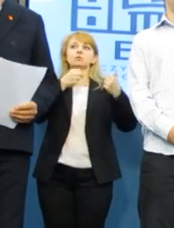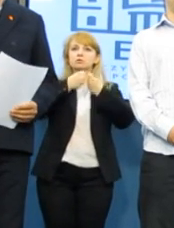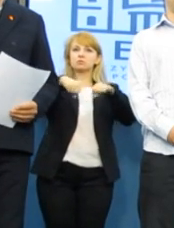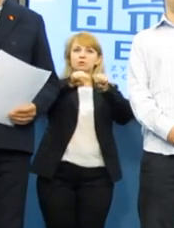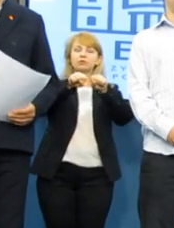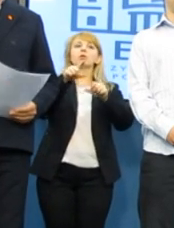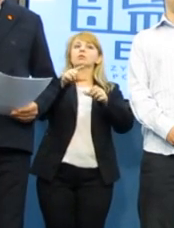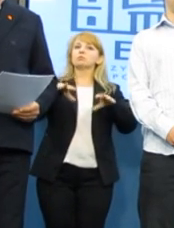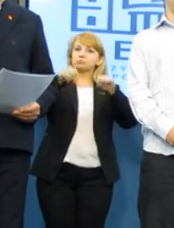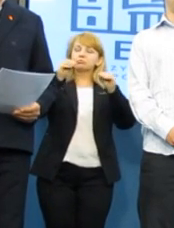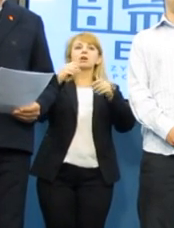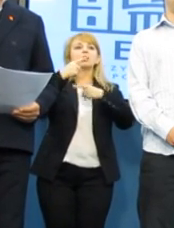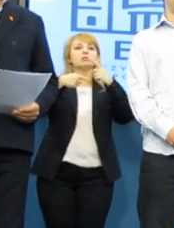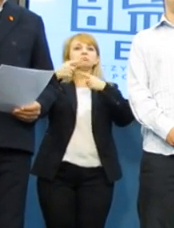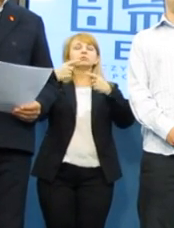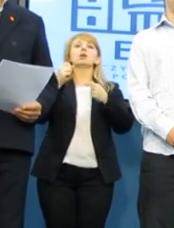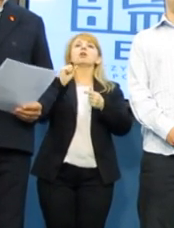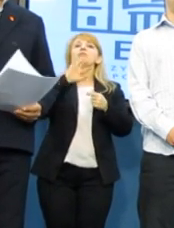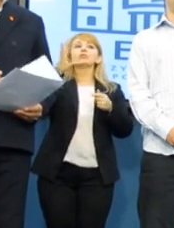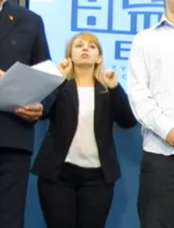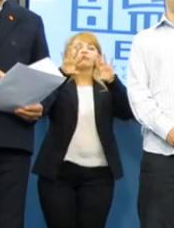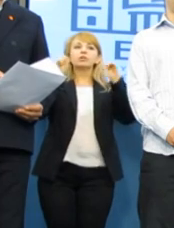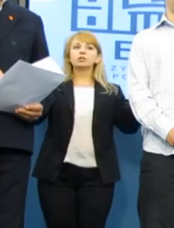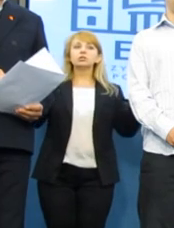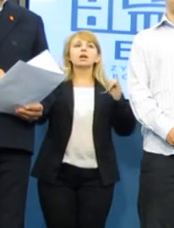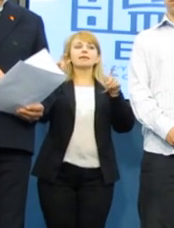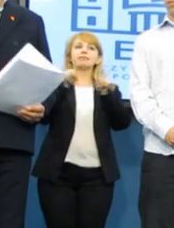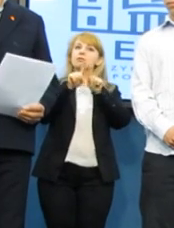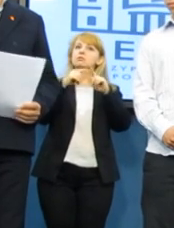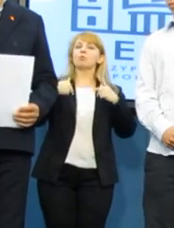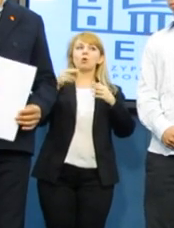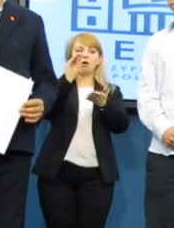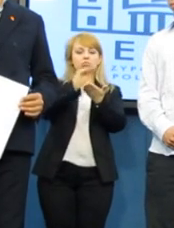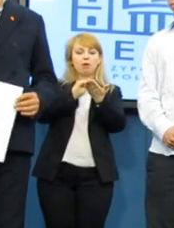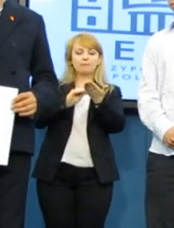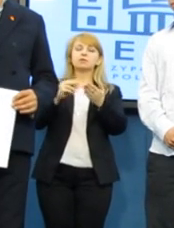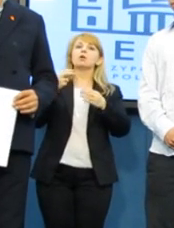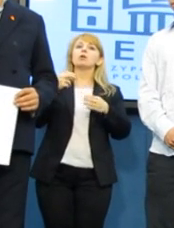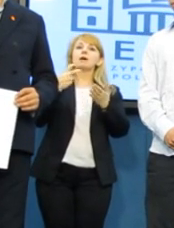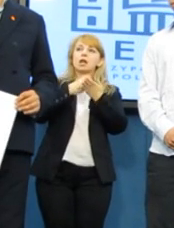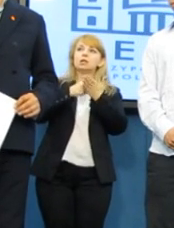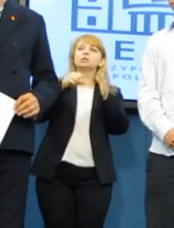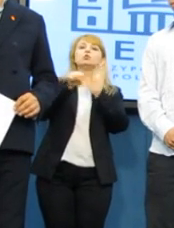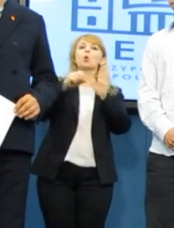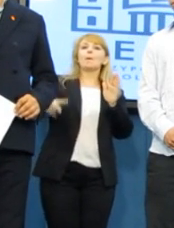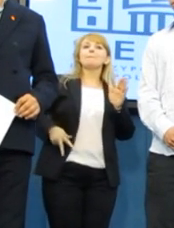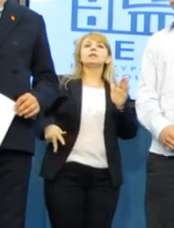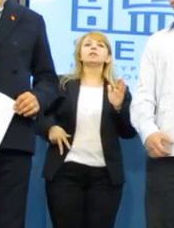właśnie podjął działania wyjaśniające tę kwestię, ale także napisałem pismo do ministra spraw wewnętrznych, nowego